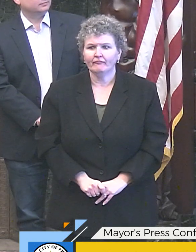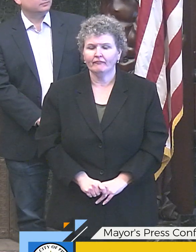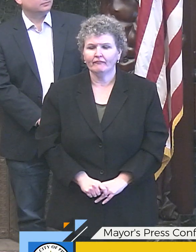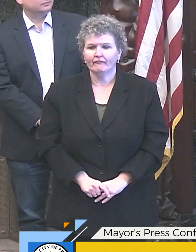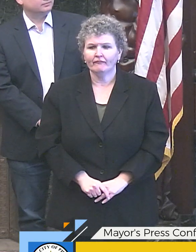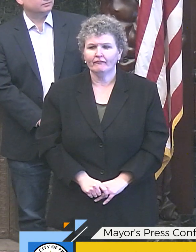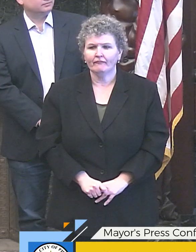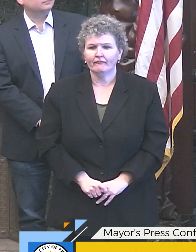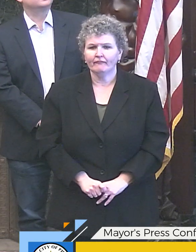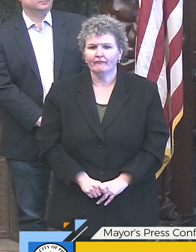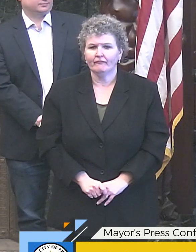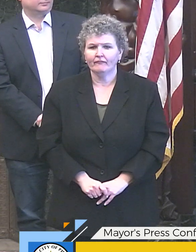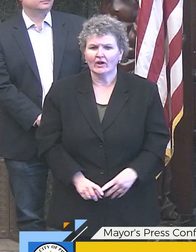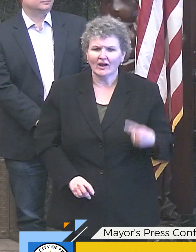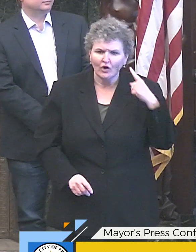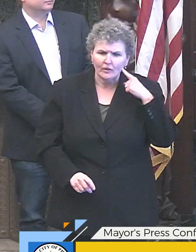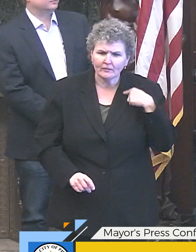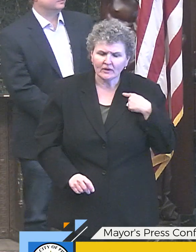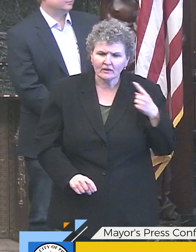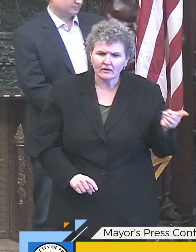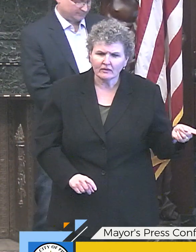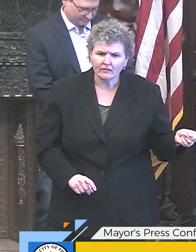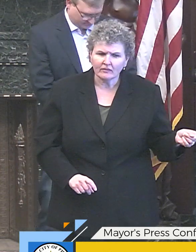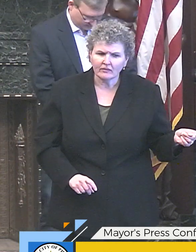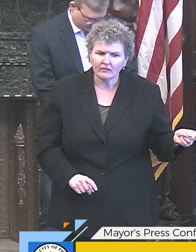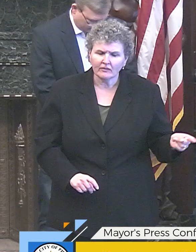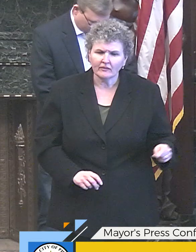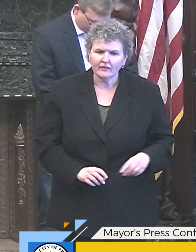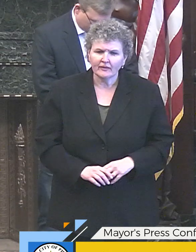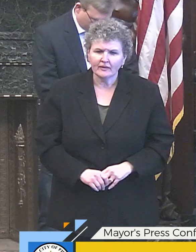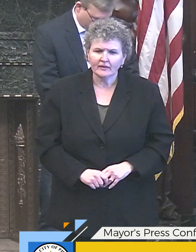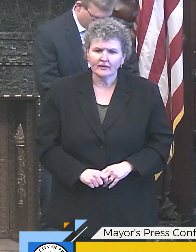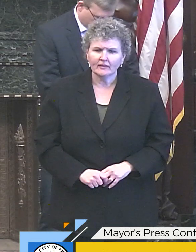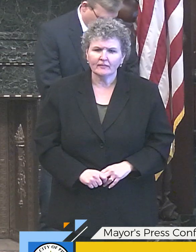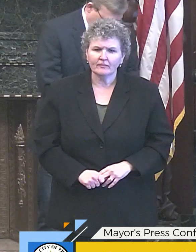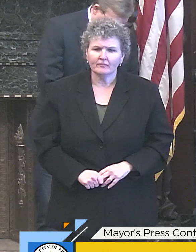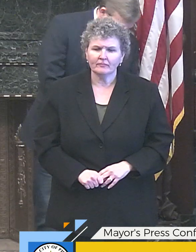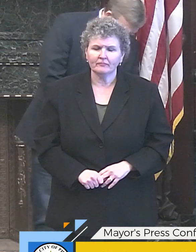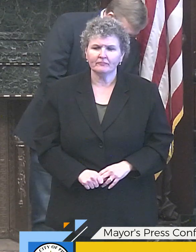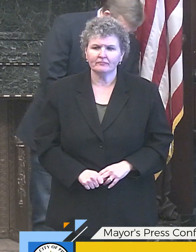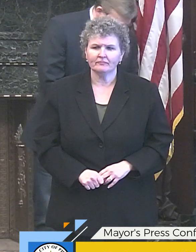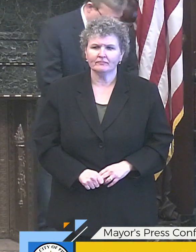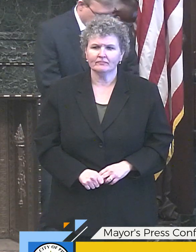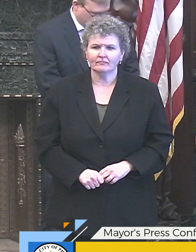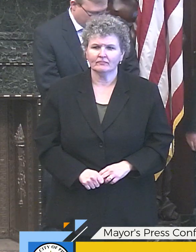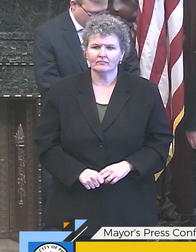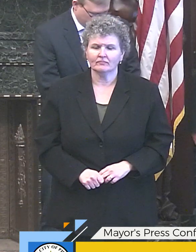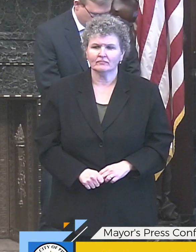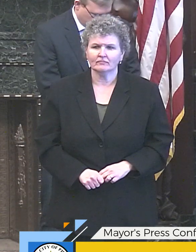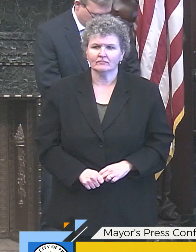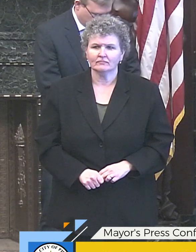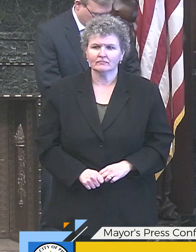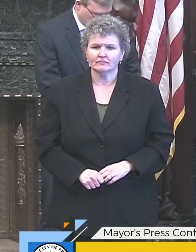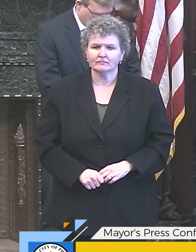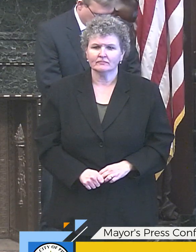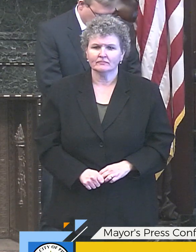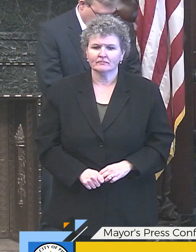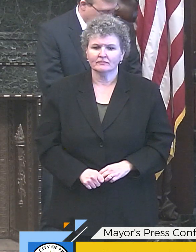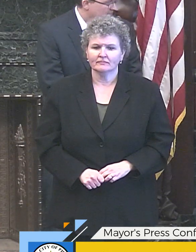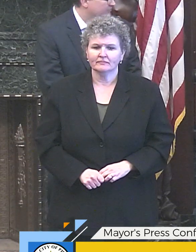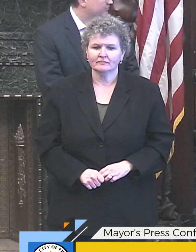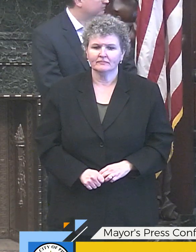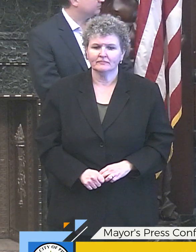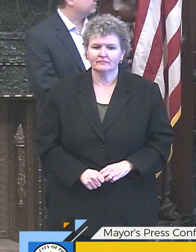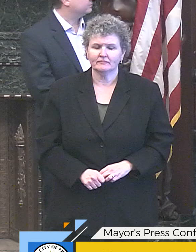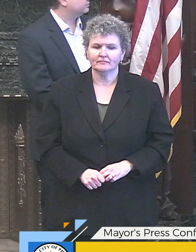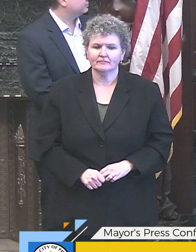Are you hear me? Yep. Okay. Bueno, gracias antes que nada por la carta que le hizo el alcalde a muchas familias